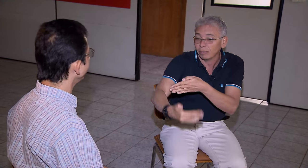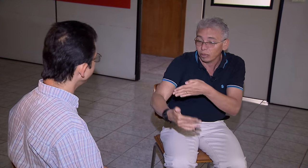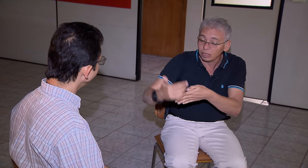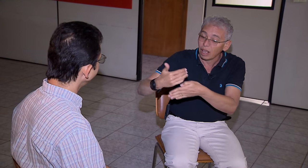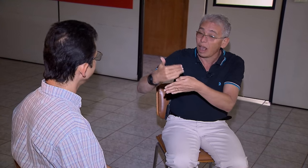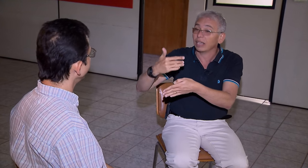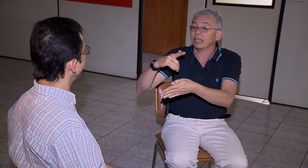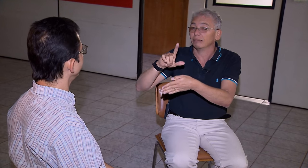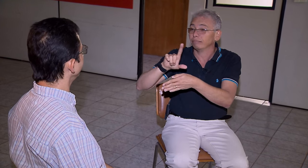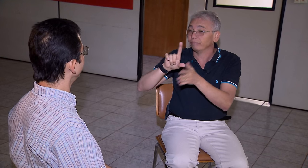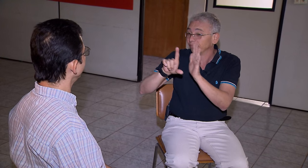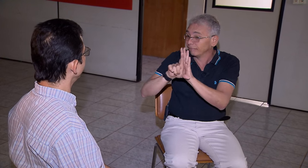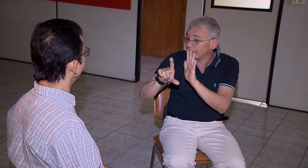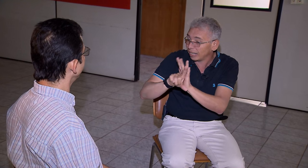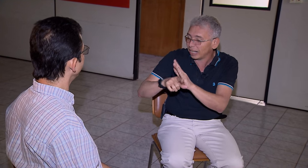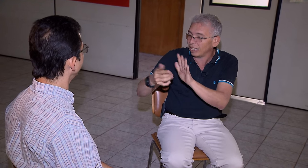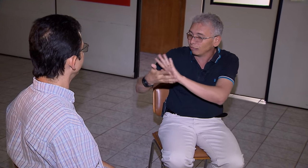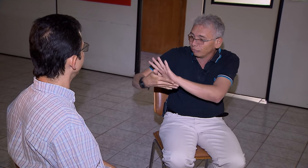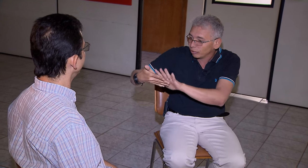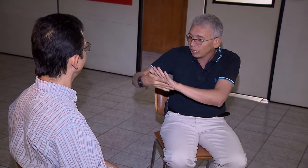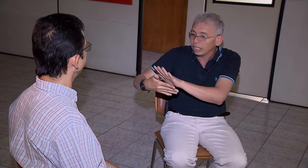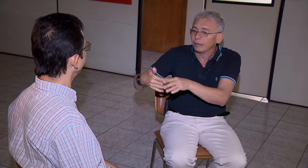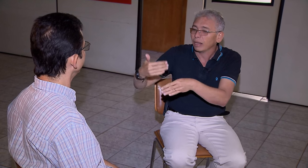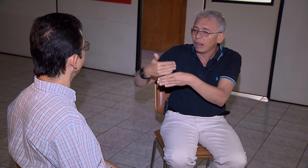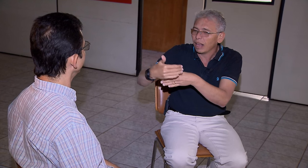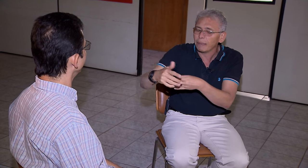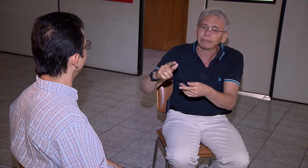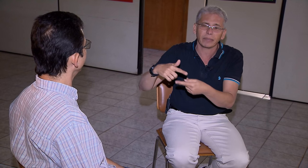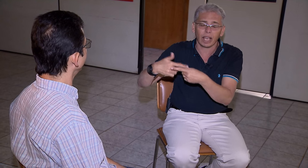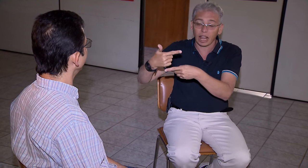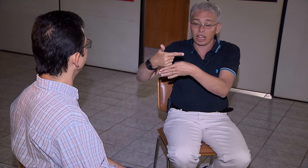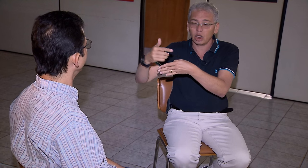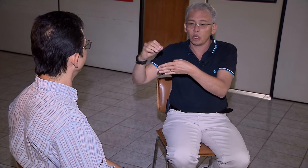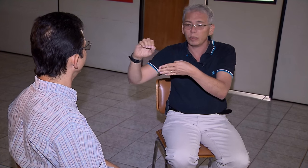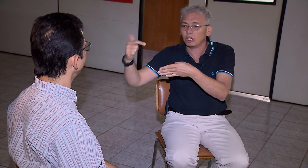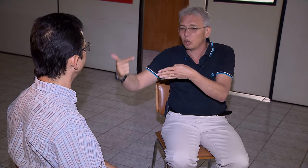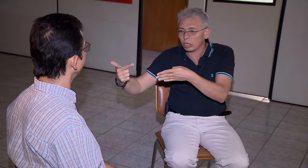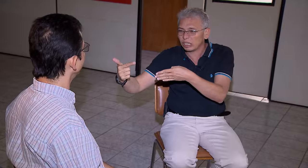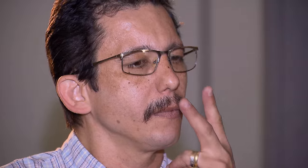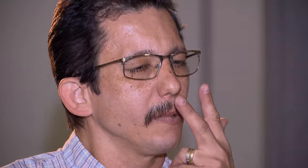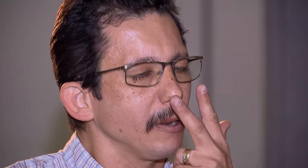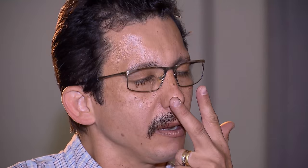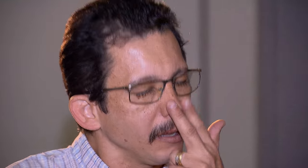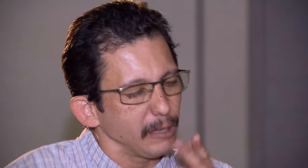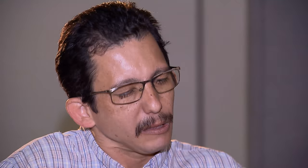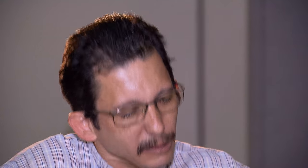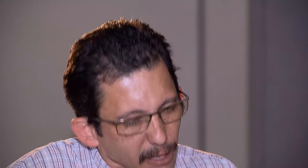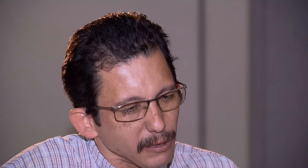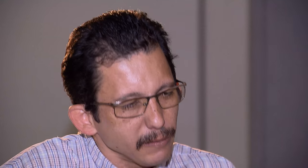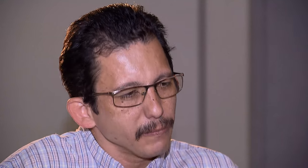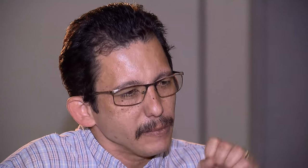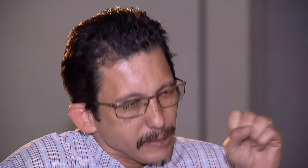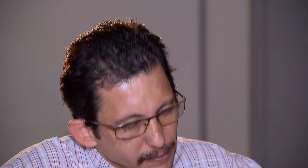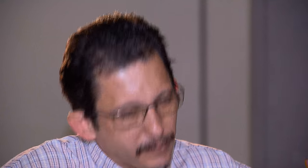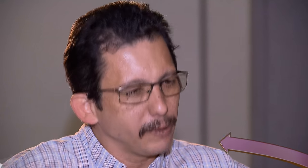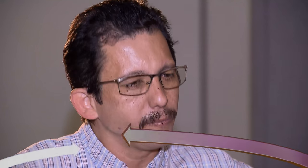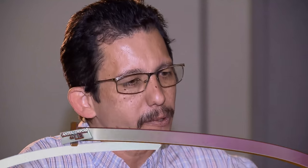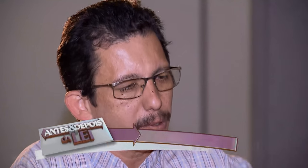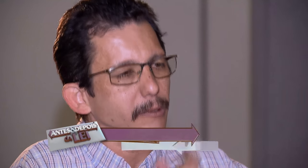tiveram 4 filhos. Todos são ouvintes e compreendem a língua de sinais. O preconceito sempre aconteceu na minha vida, mas era